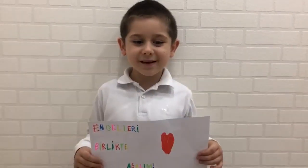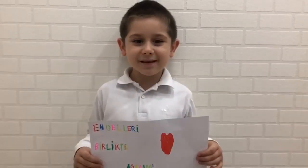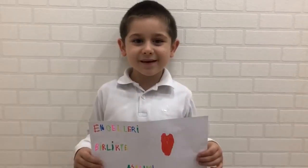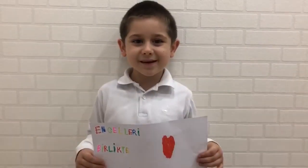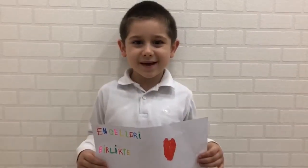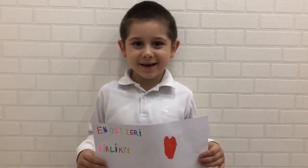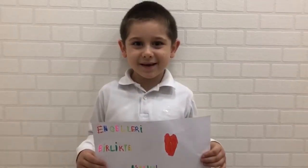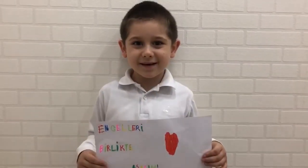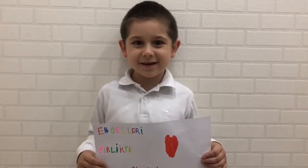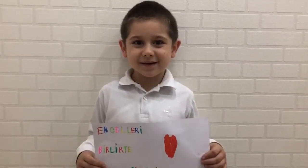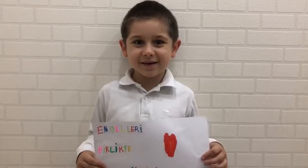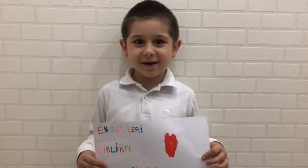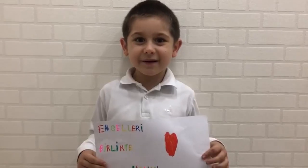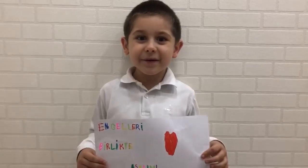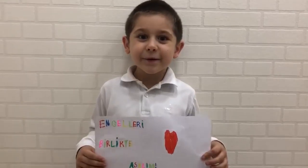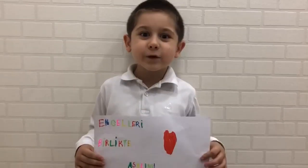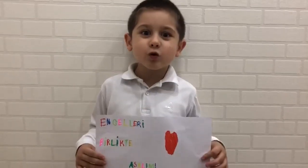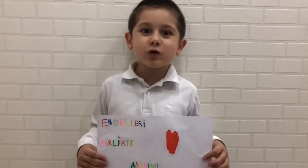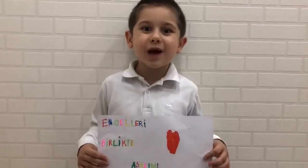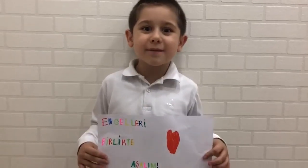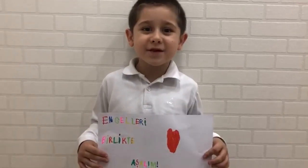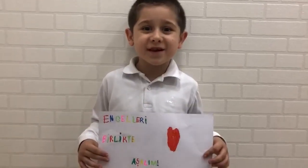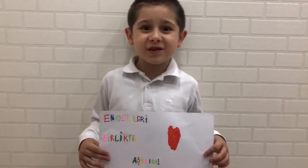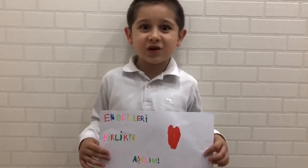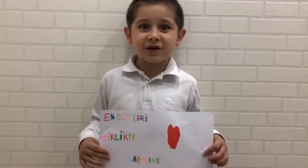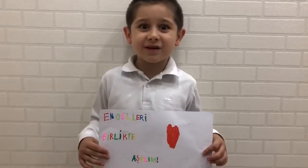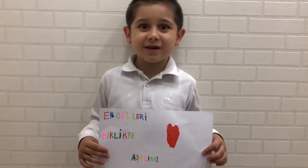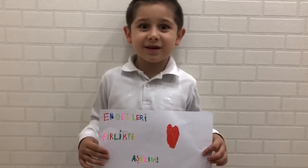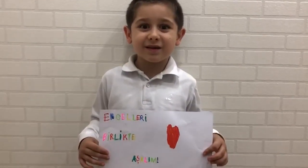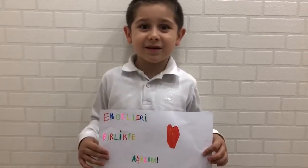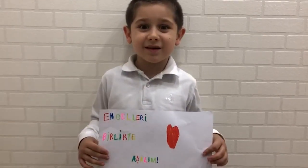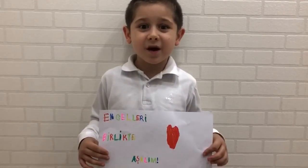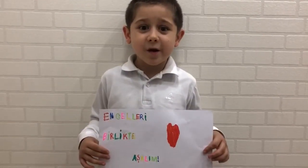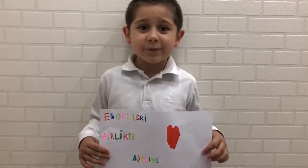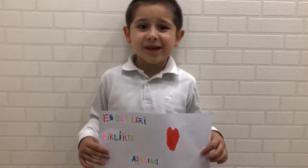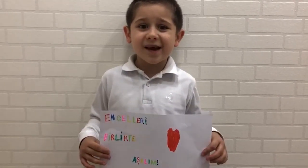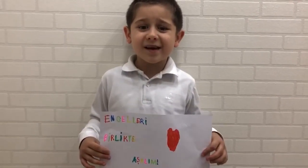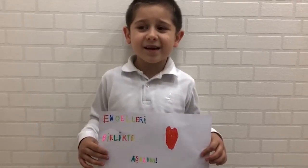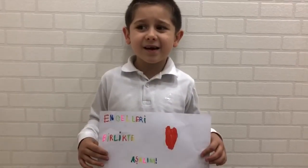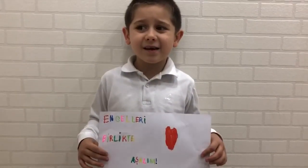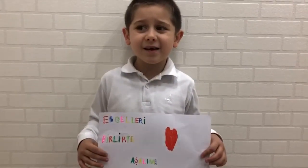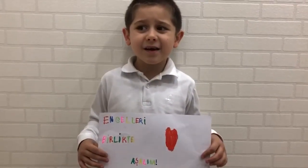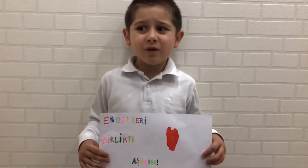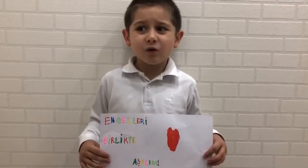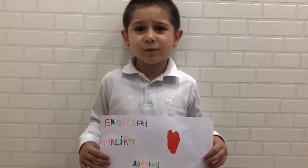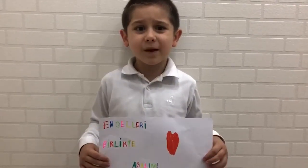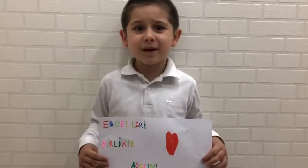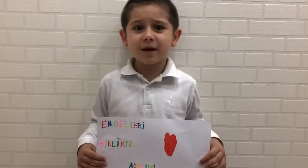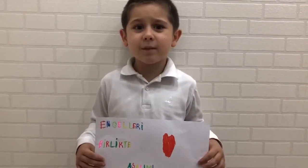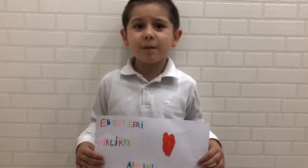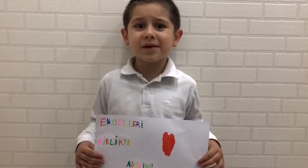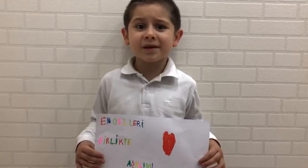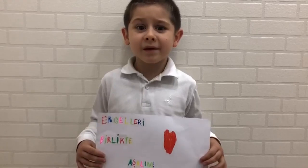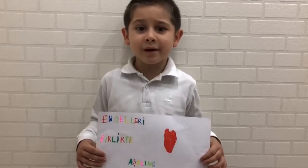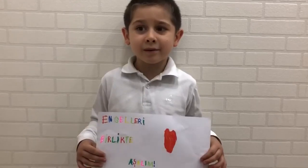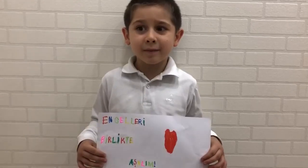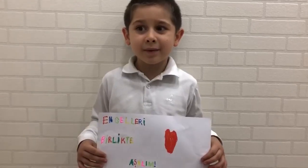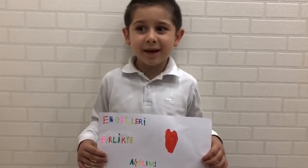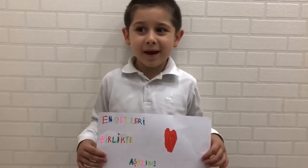insanlığı zenginleştiren güzel bir çeşitliliktir. Engelli olmak yapamazlık anlamına